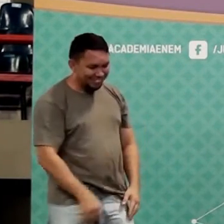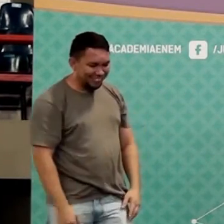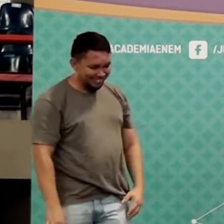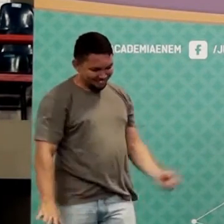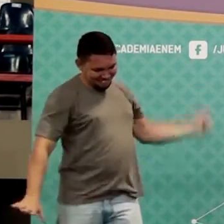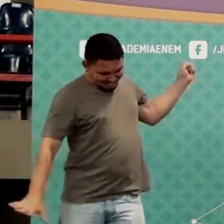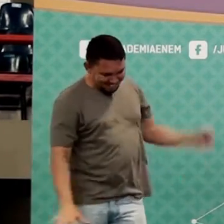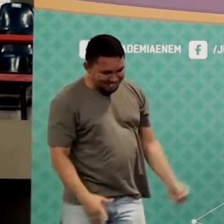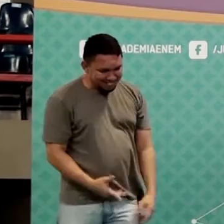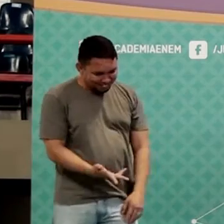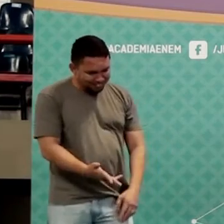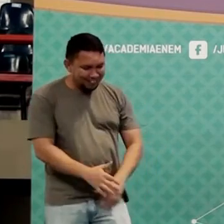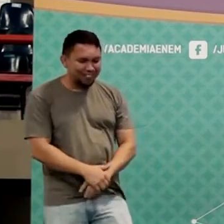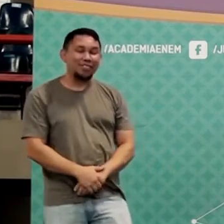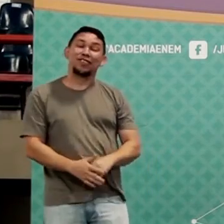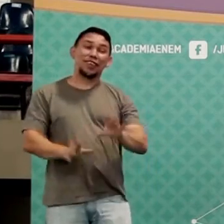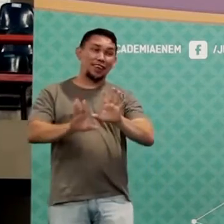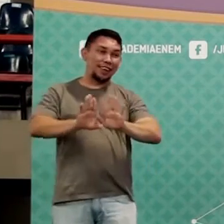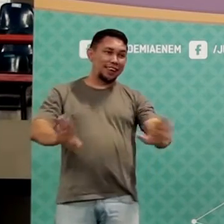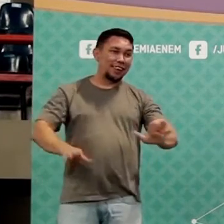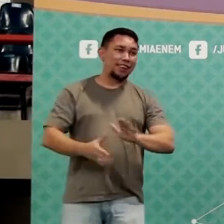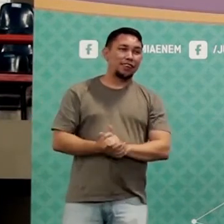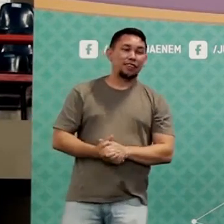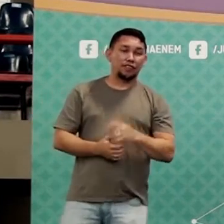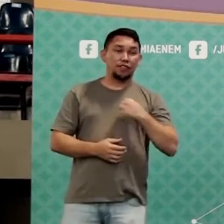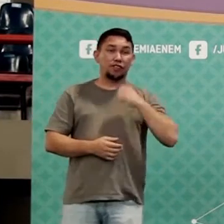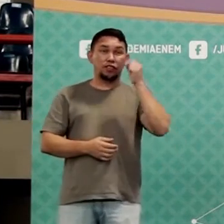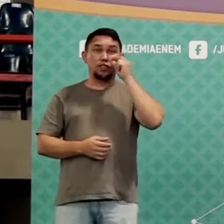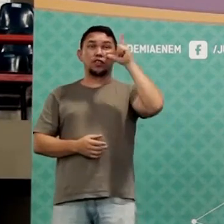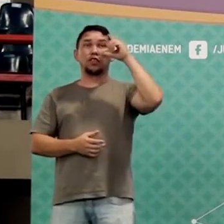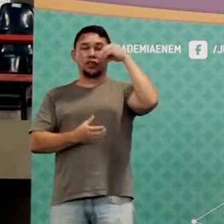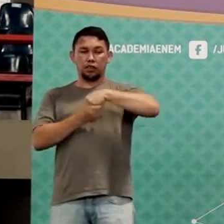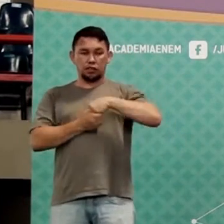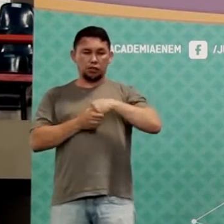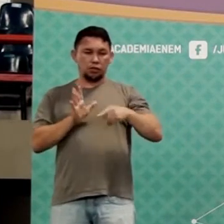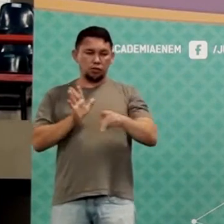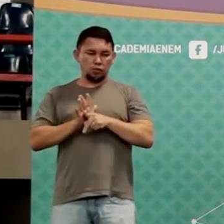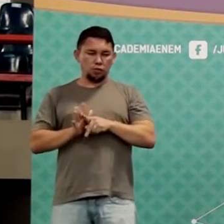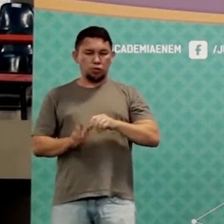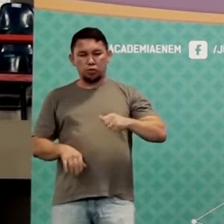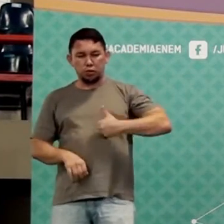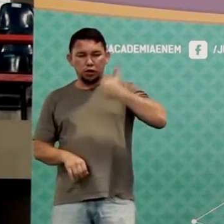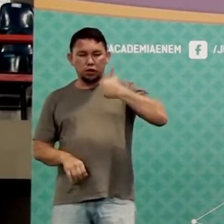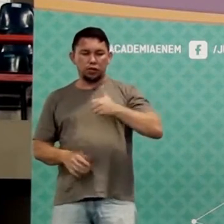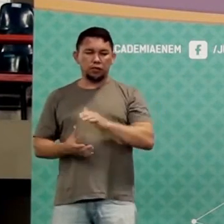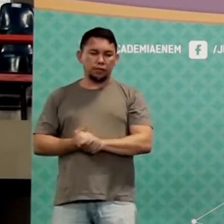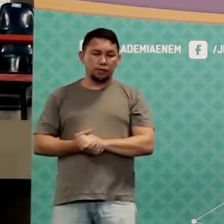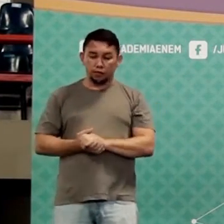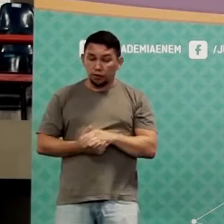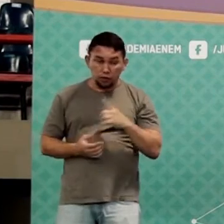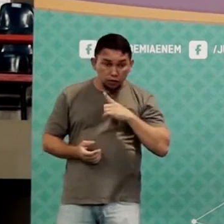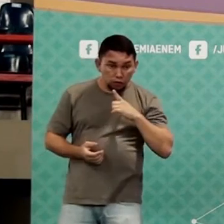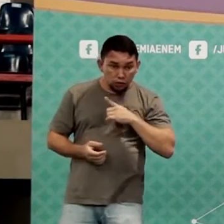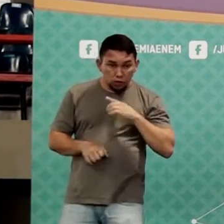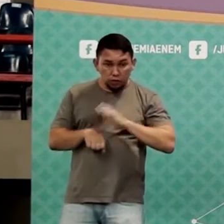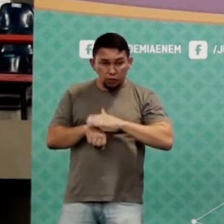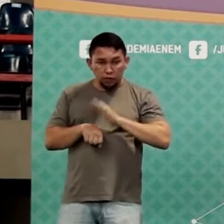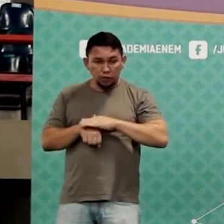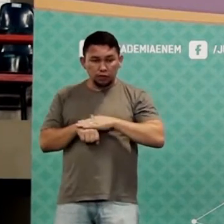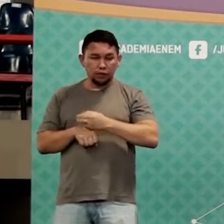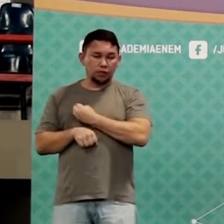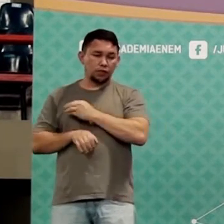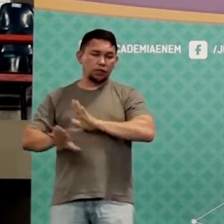no lombo. Ele vai dizer que a gente ia despertar o pior da gente. Então, a gente precisa que alguém